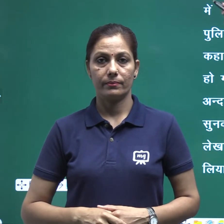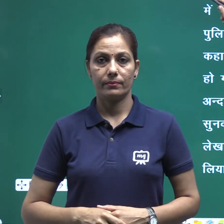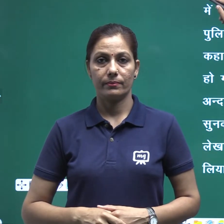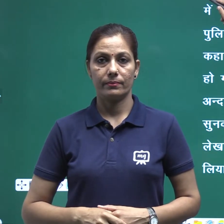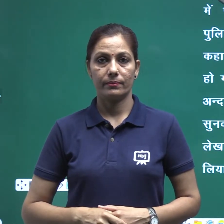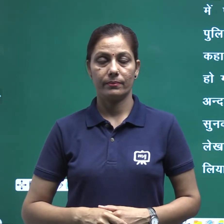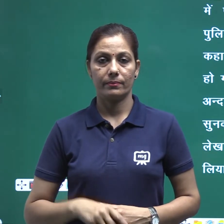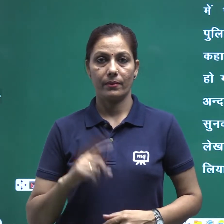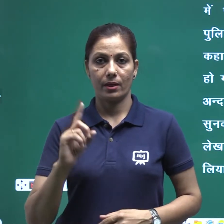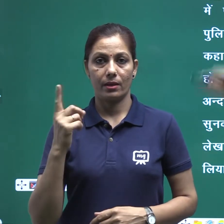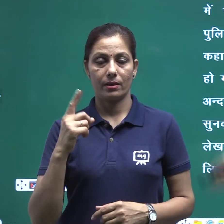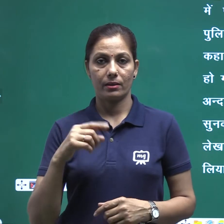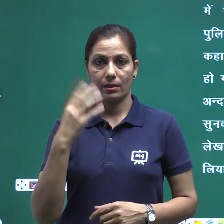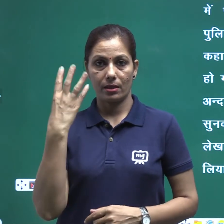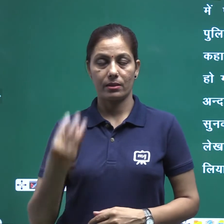एक रात